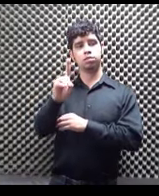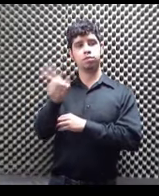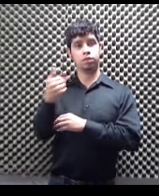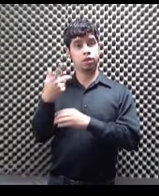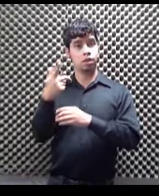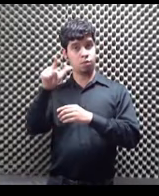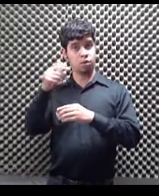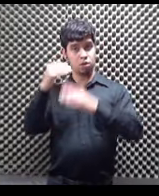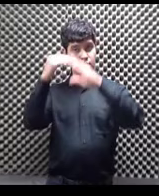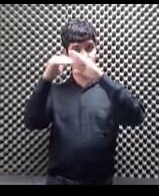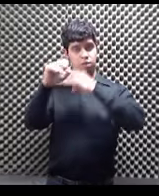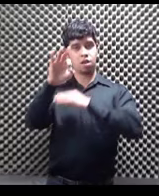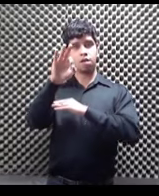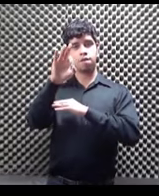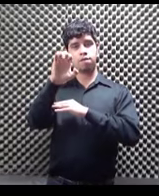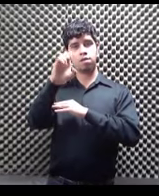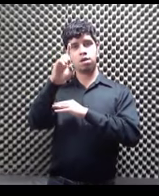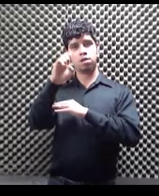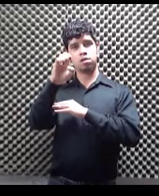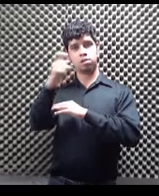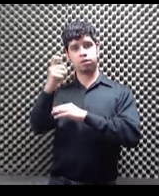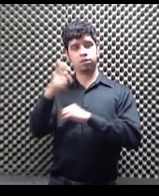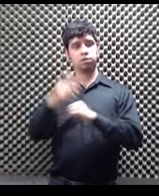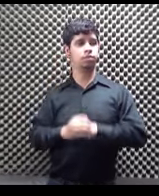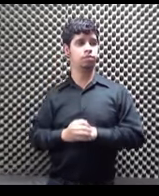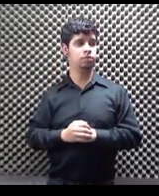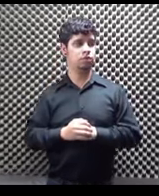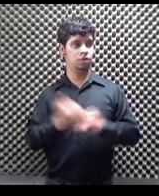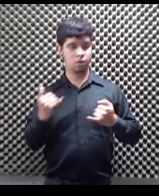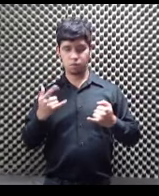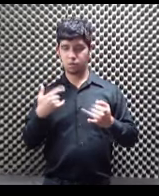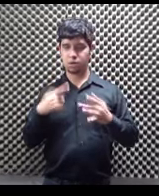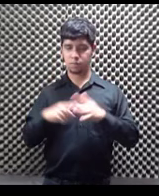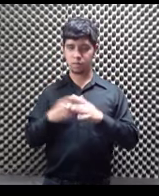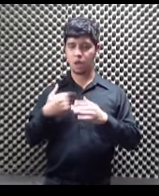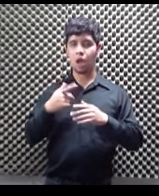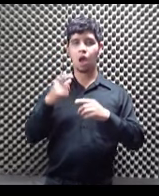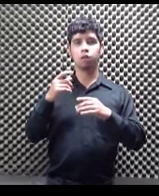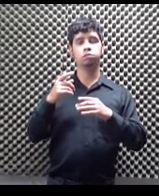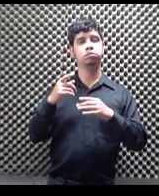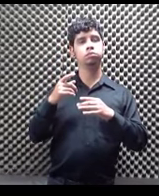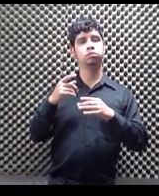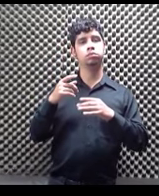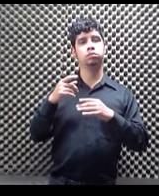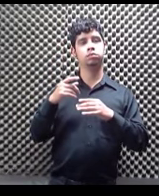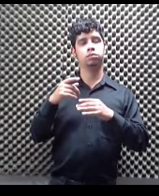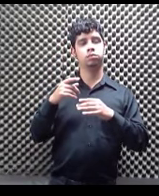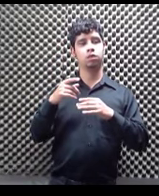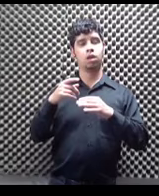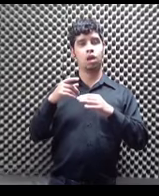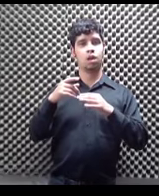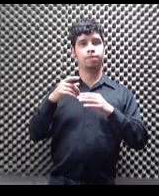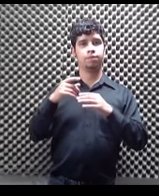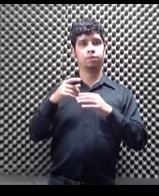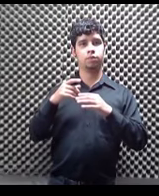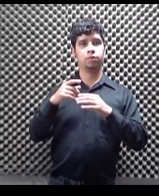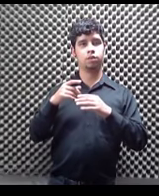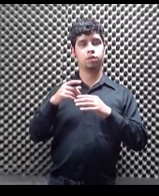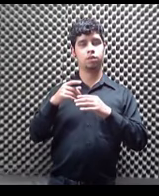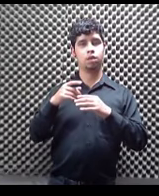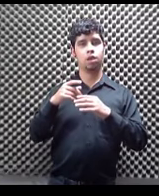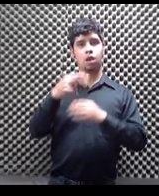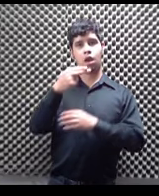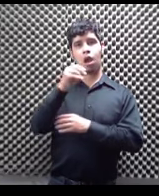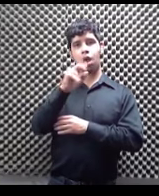FedEx. Te digo, Richard, te digo. Y ahora que viene Halloween y después viene Thanksgiving. Mira, ya, haga la orden